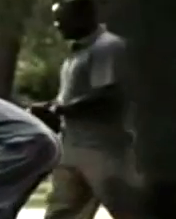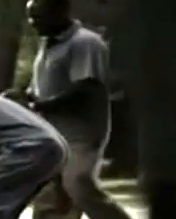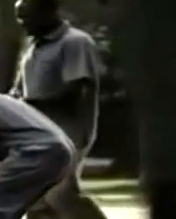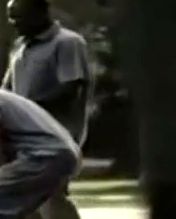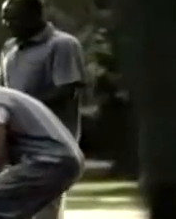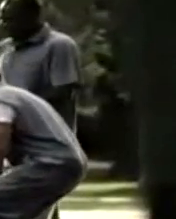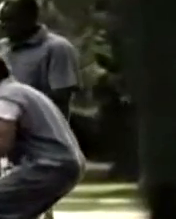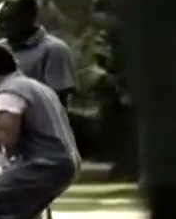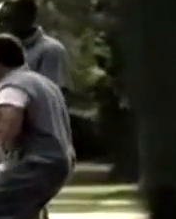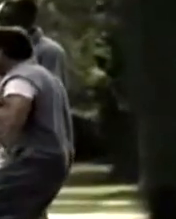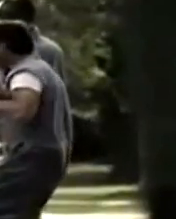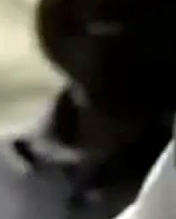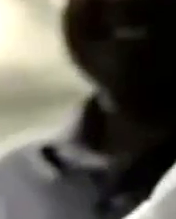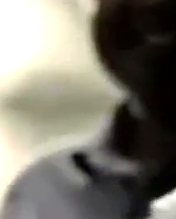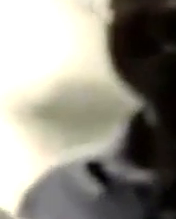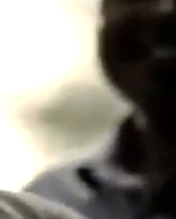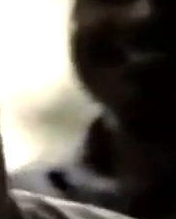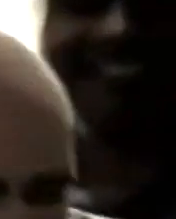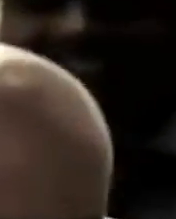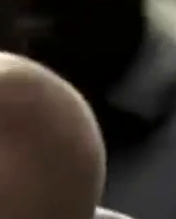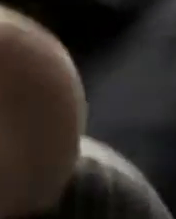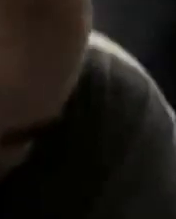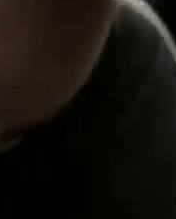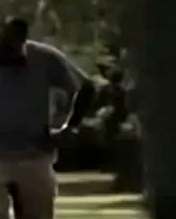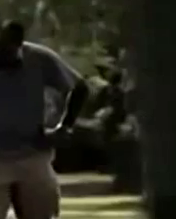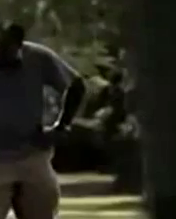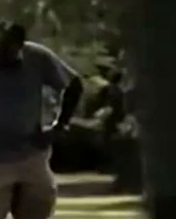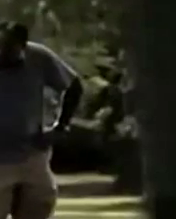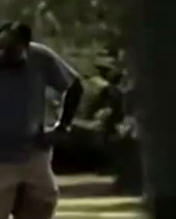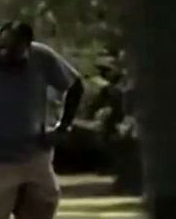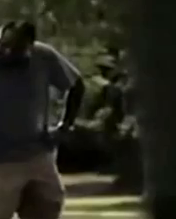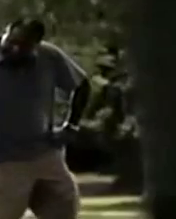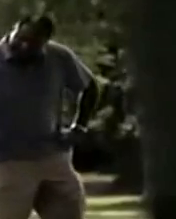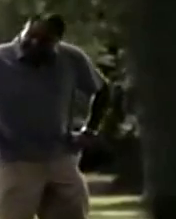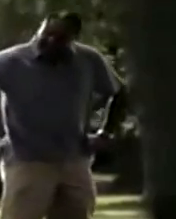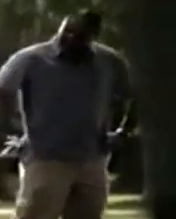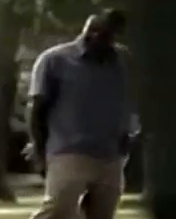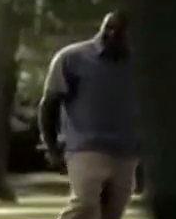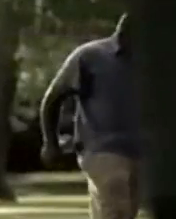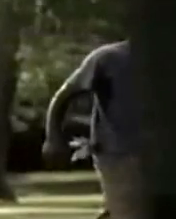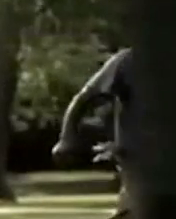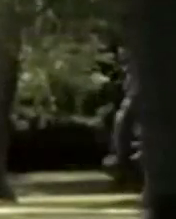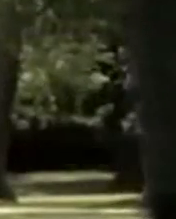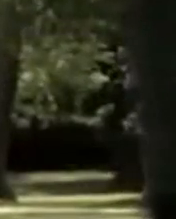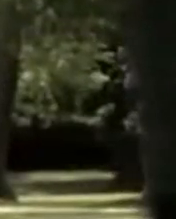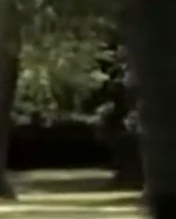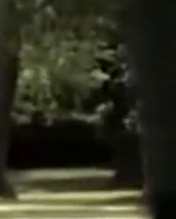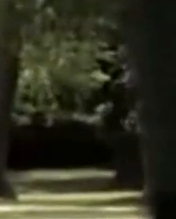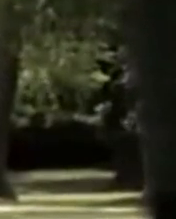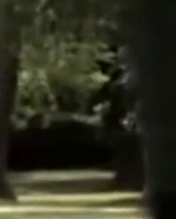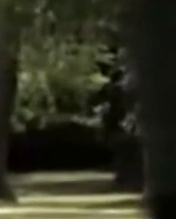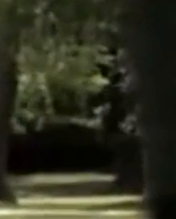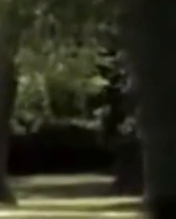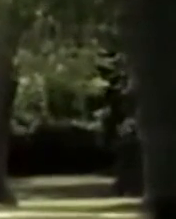tudo é possível. Aí, valeu!